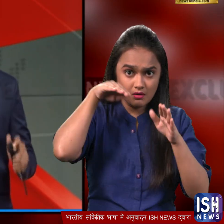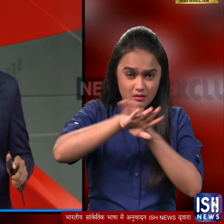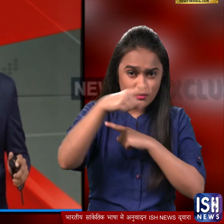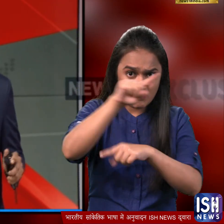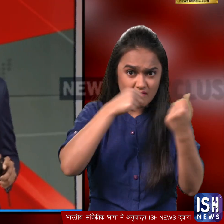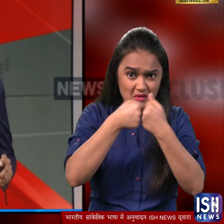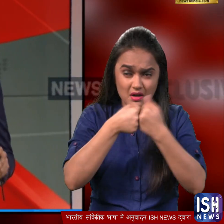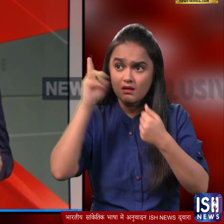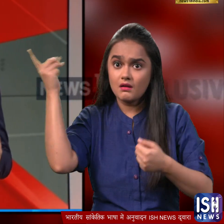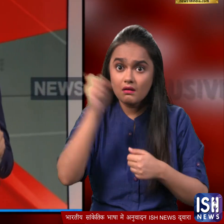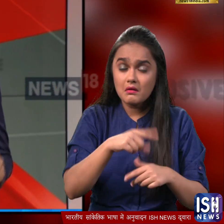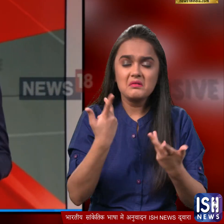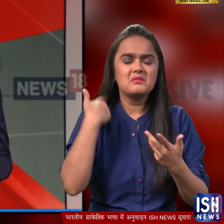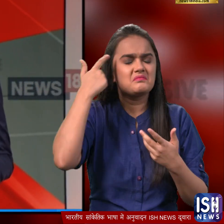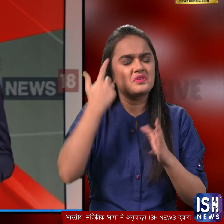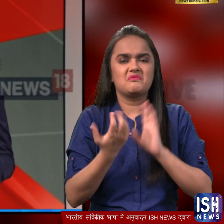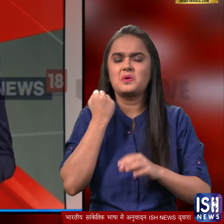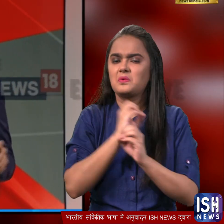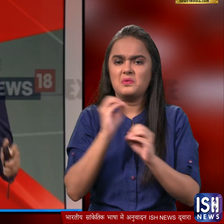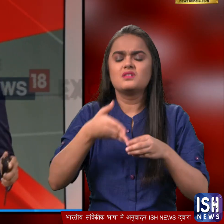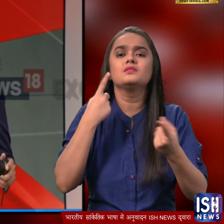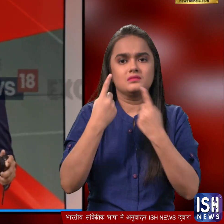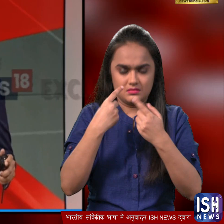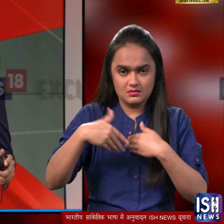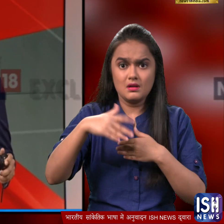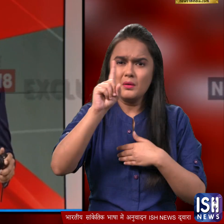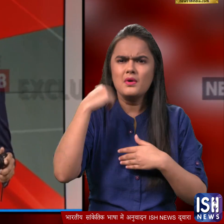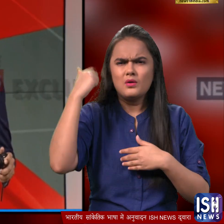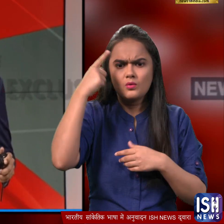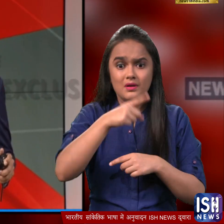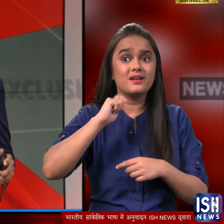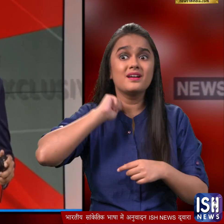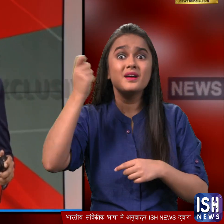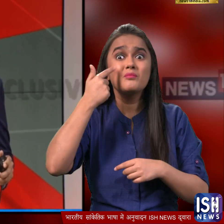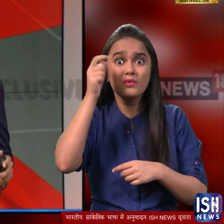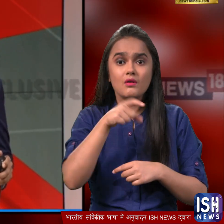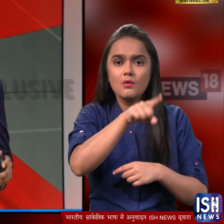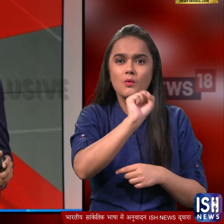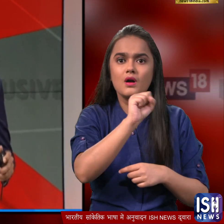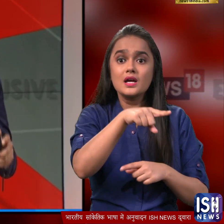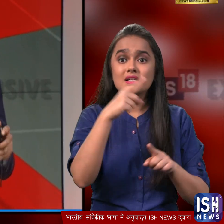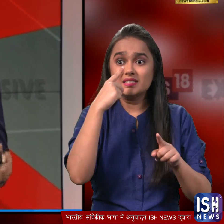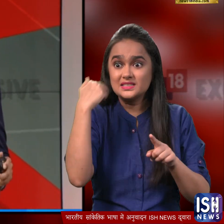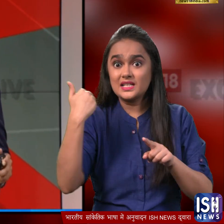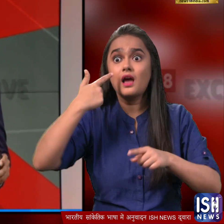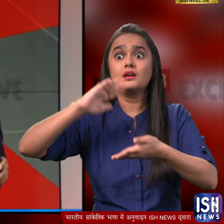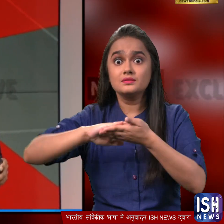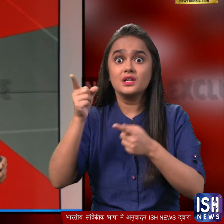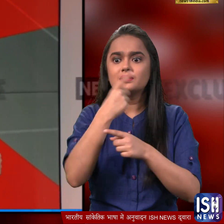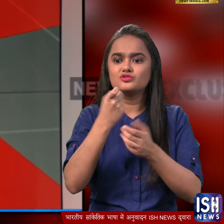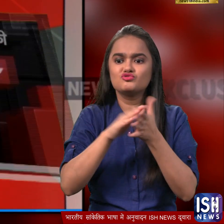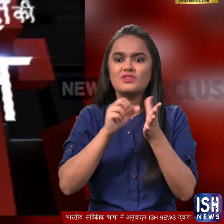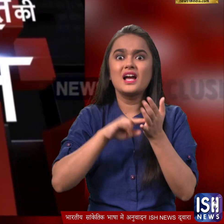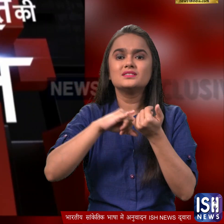कलह या आर्थिक संकट की जानकारी भी नहीं। हालांकि ये बताया जा रहा है कि मरने वाले युवक ने कुछ महीने पहले अपने साले के साथ